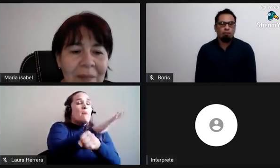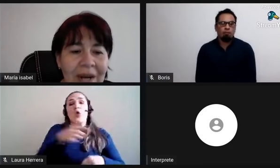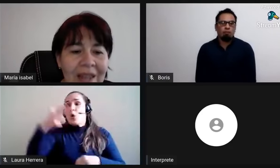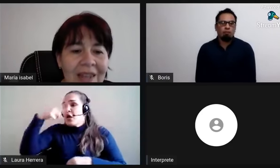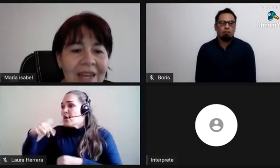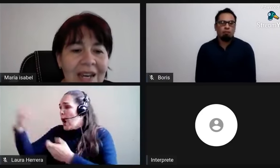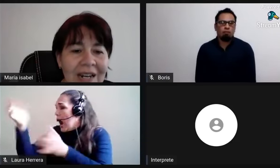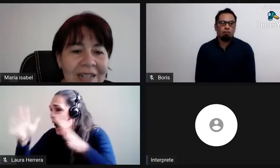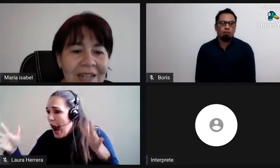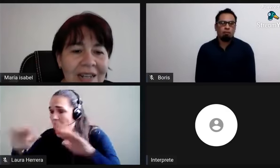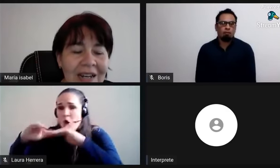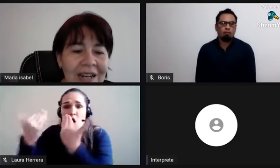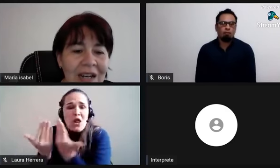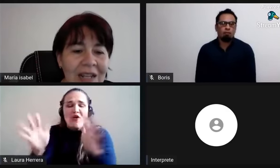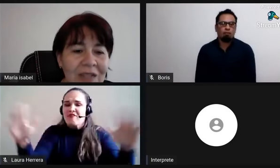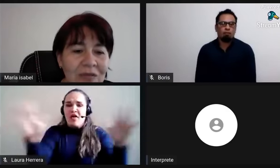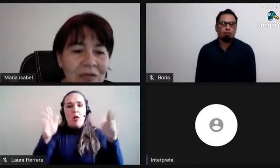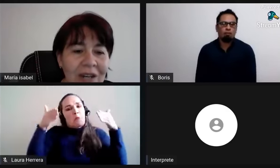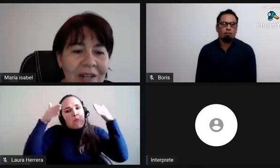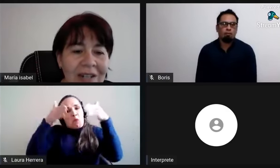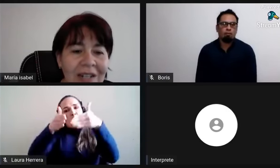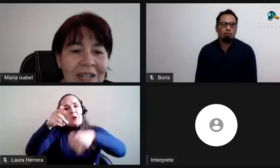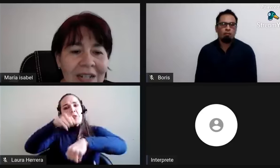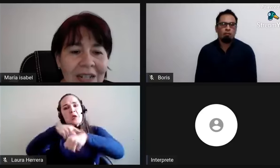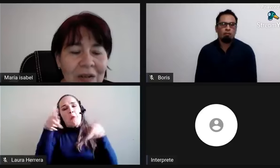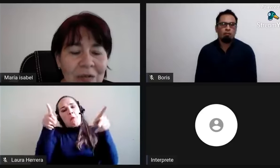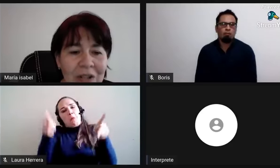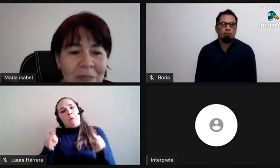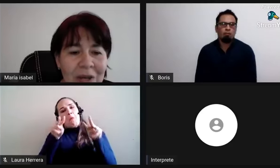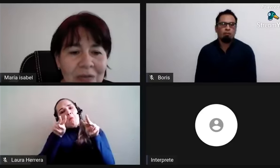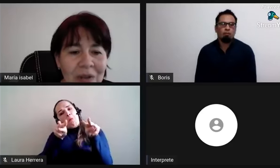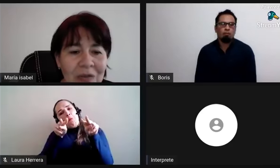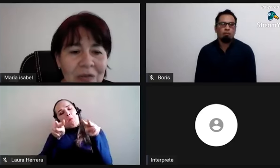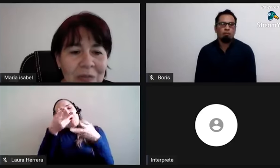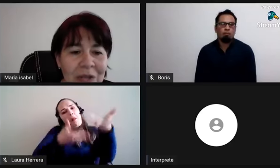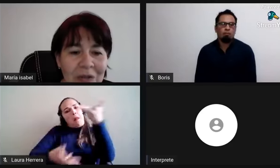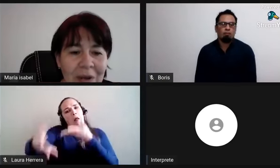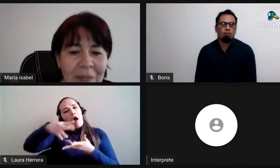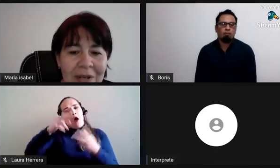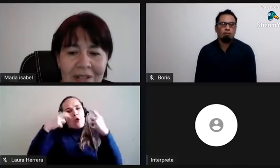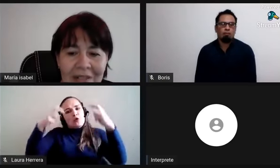para dedicarse a disfrutar de un espacio de conocimiento y aprendizaje.